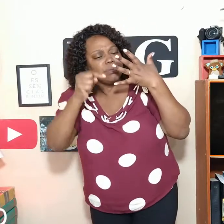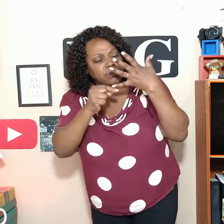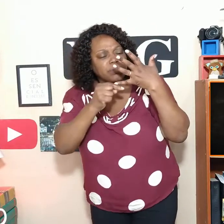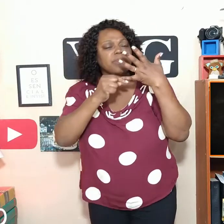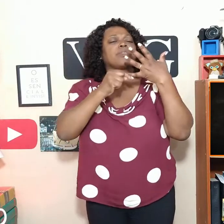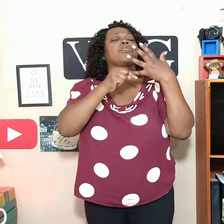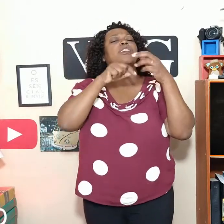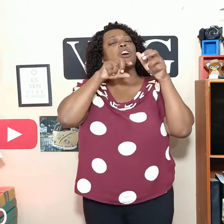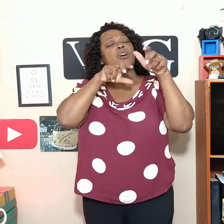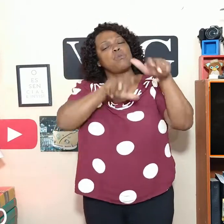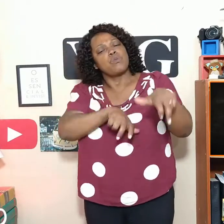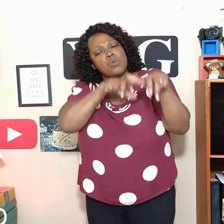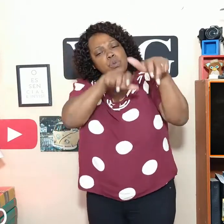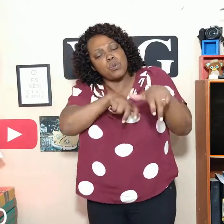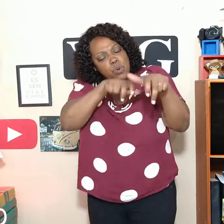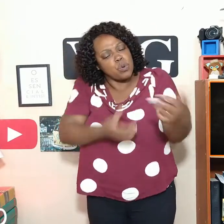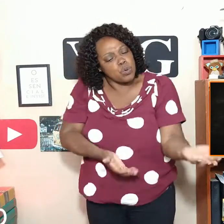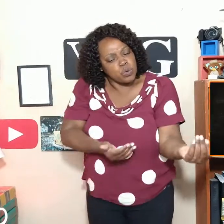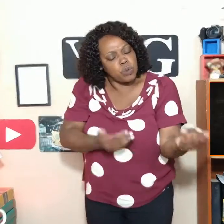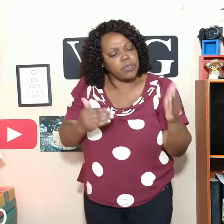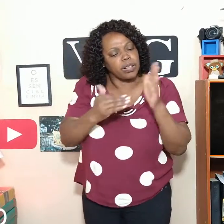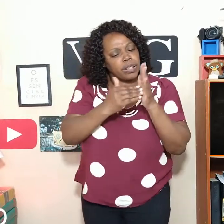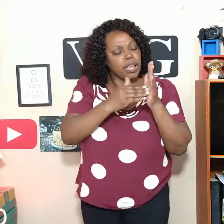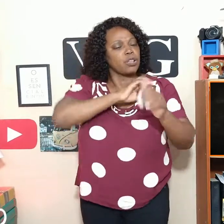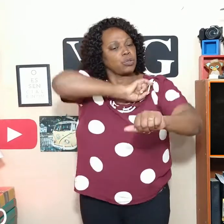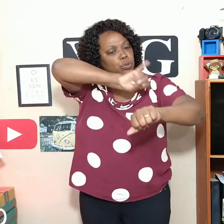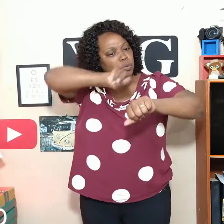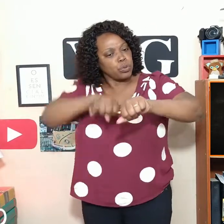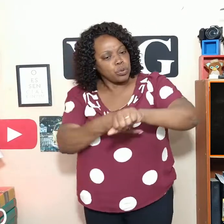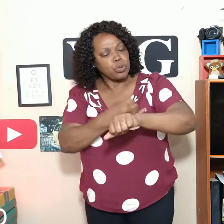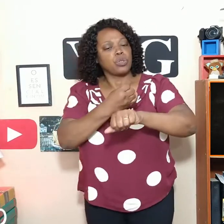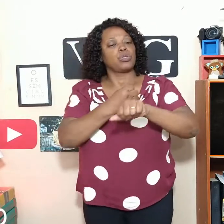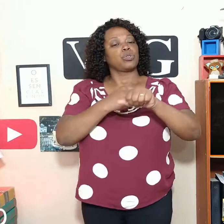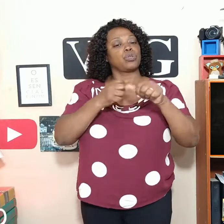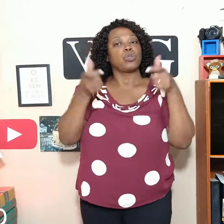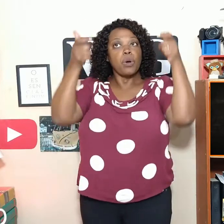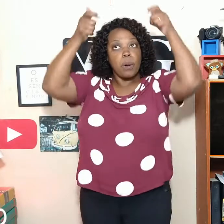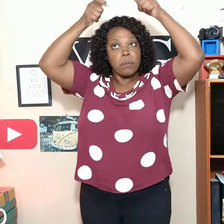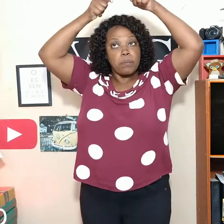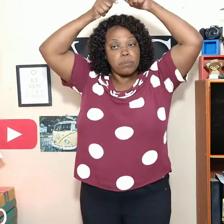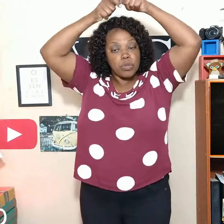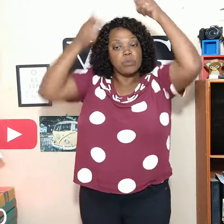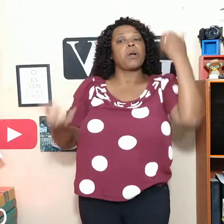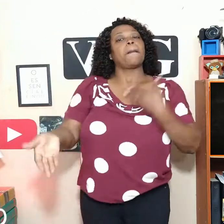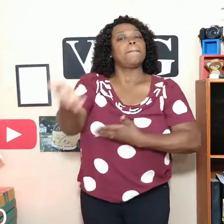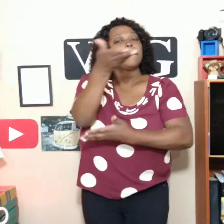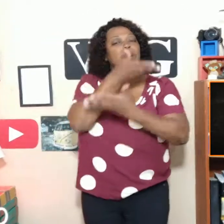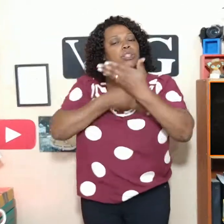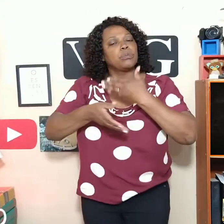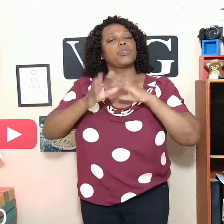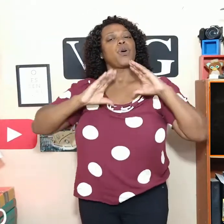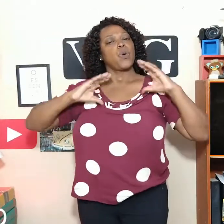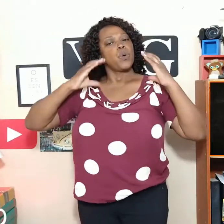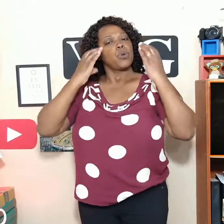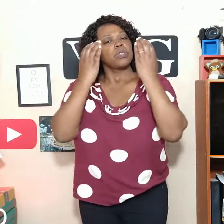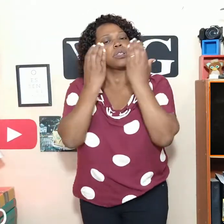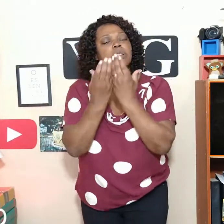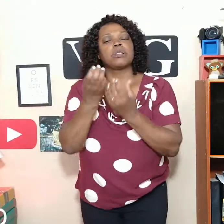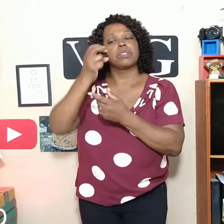Turquia, e peregrinou ainda jovem até Jerusalém. Tornou-se bispo de Mira e foi um dos participantes do Concílio de Niceia,